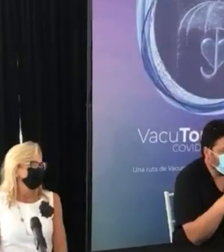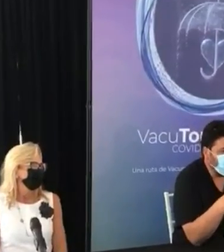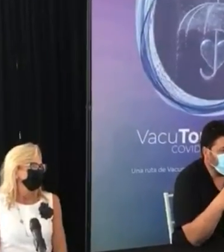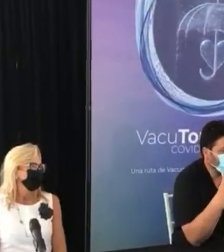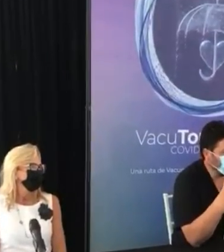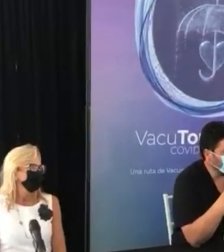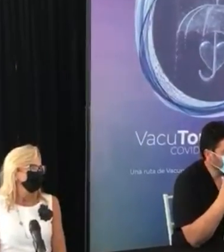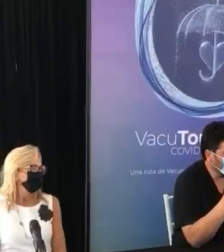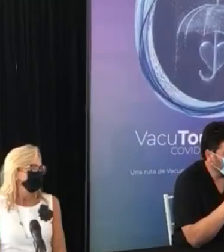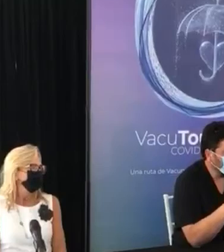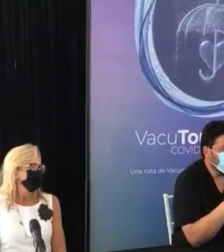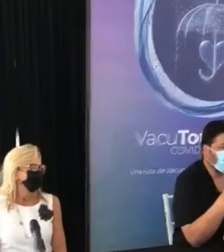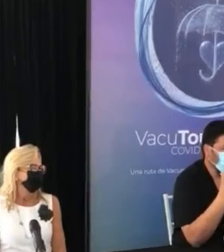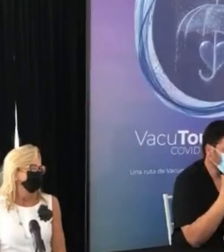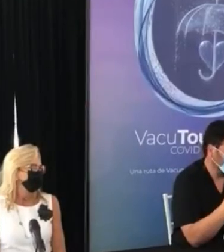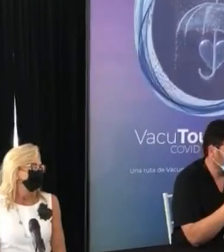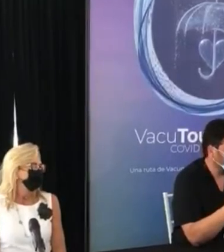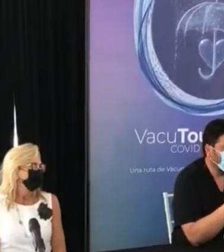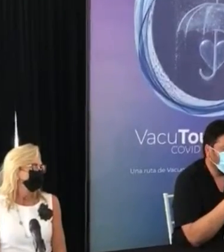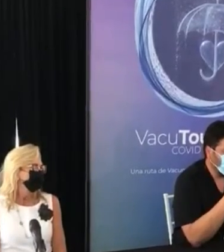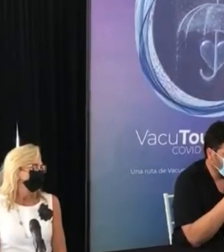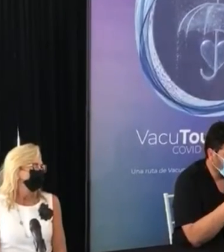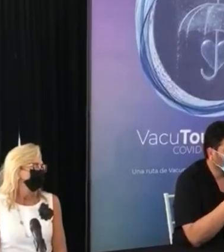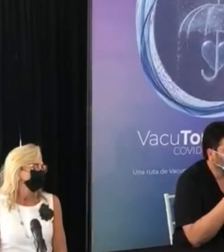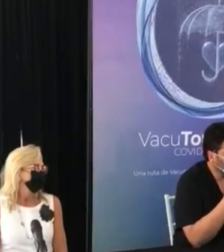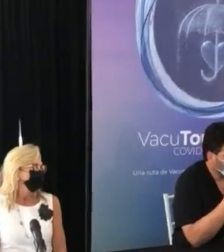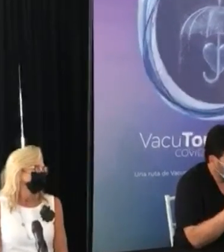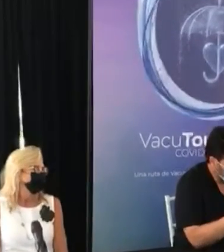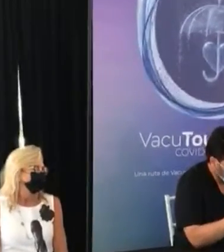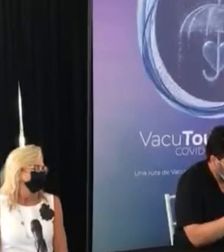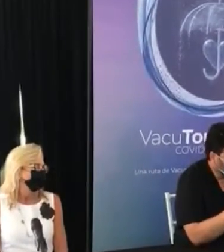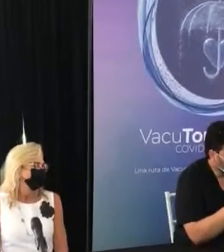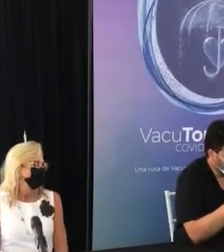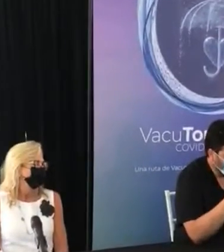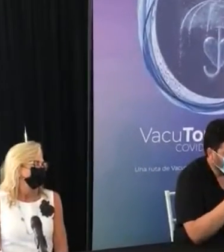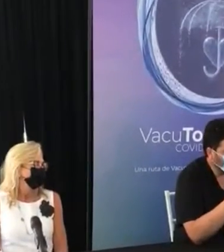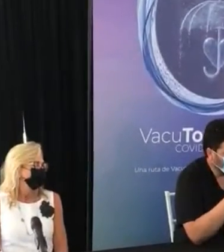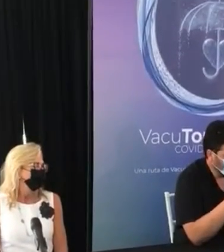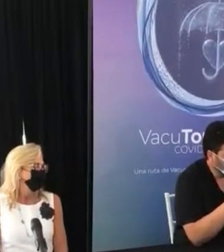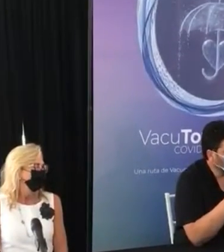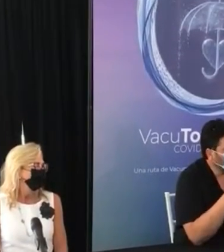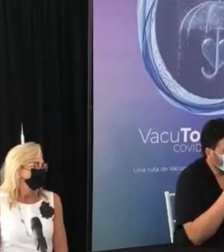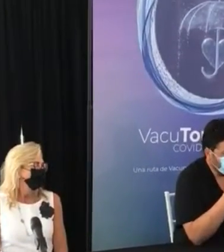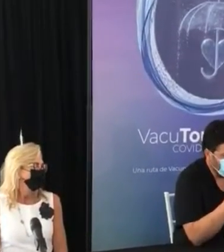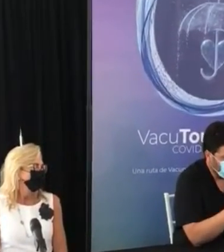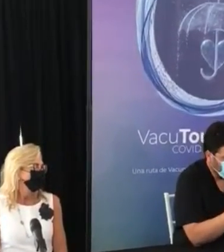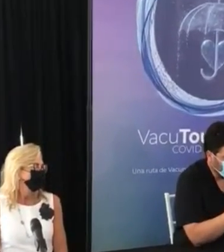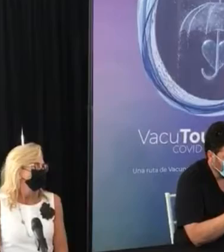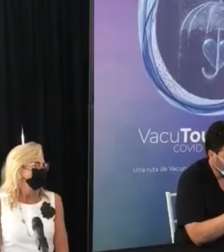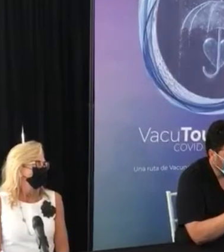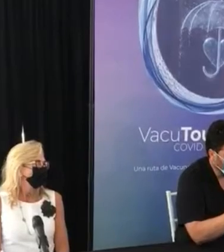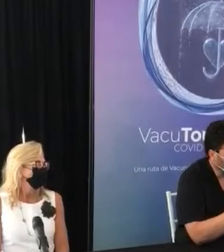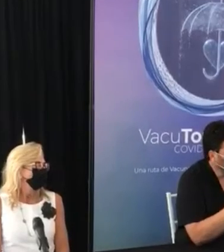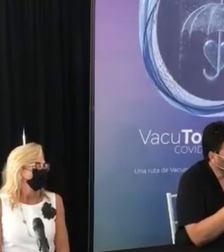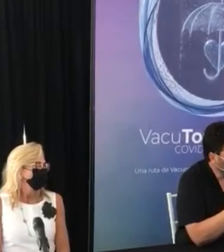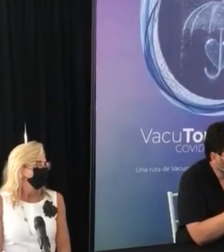que no tengan esa ansiedad de que perdieron su vacuna. No, pues siguen con su, ¿verdad?, con el proceso, 6 semanas después se la pueden poner. No